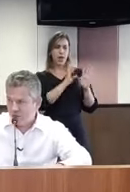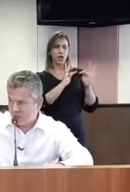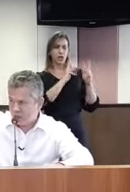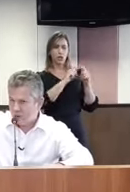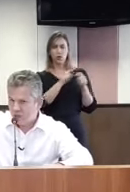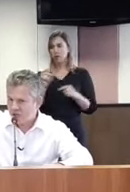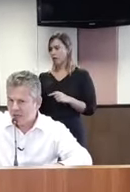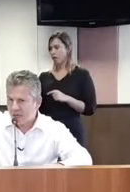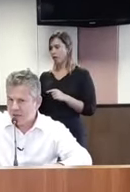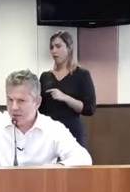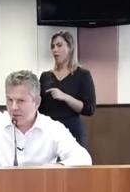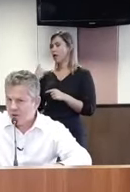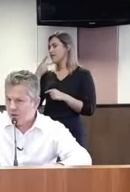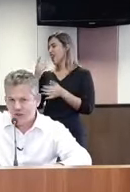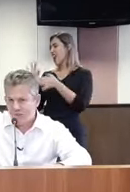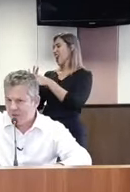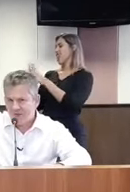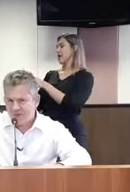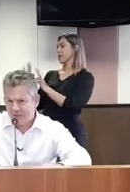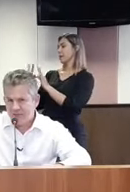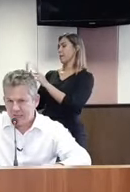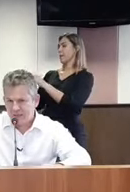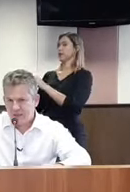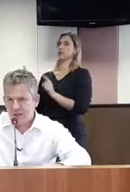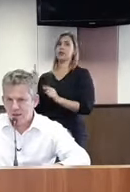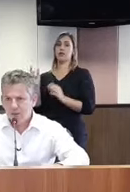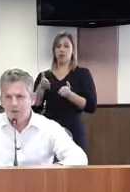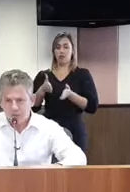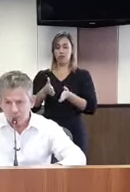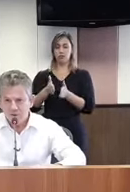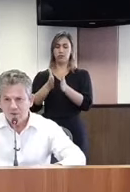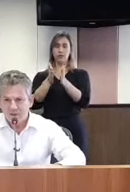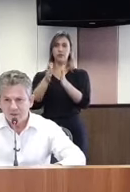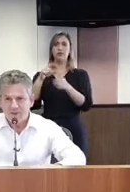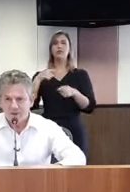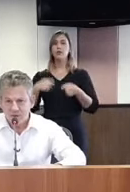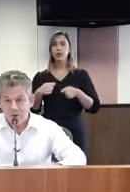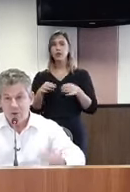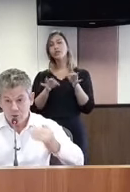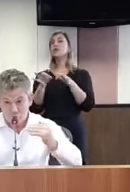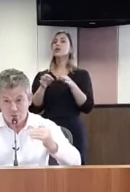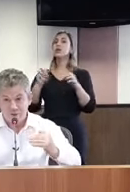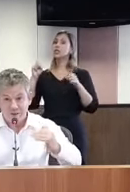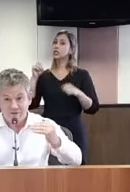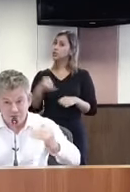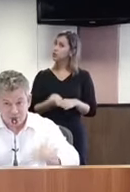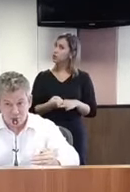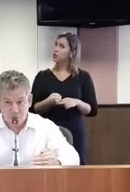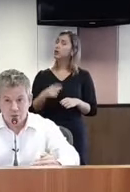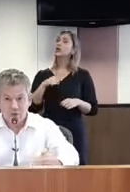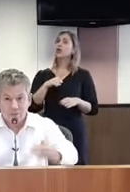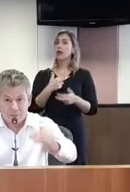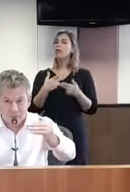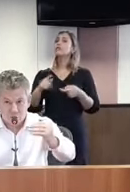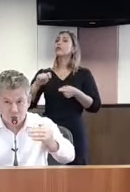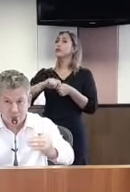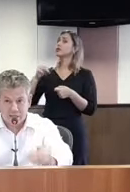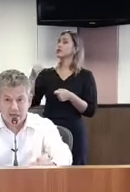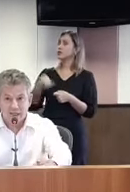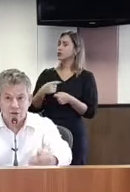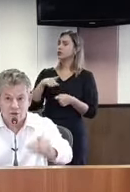nem um extremo de achar que não se deve fazer nada. Temos que fazer, sim, isso o governo está fazendo. Nós estamos